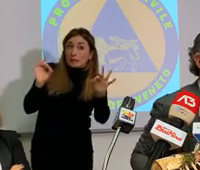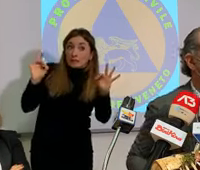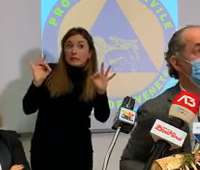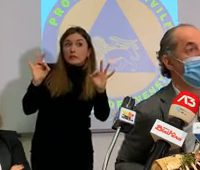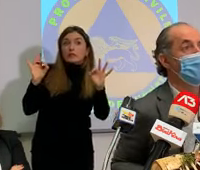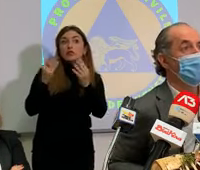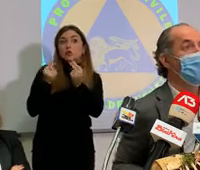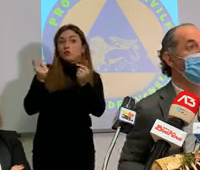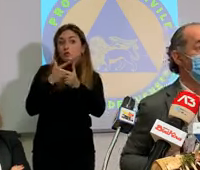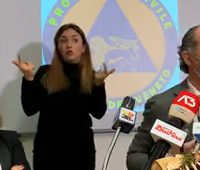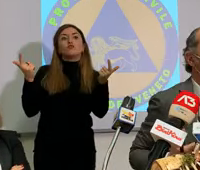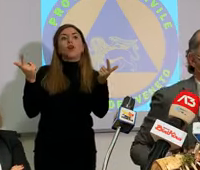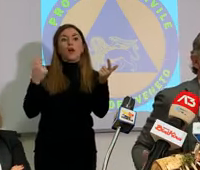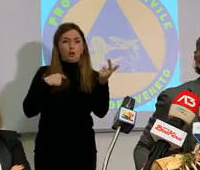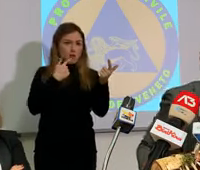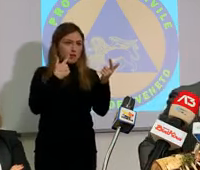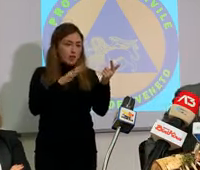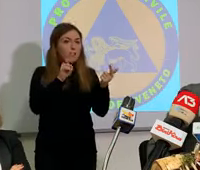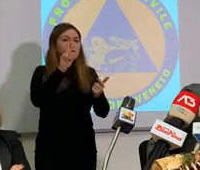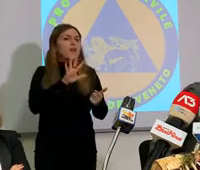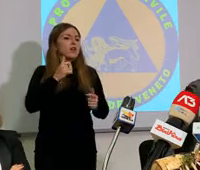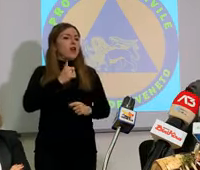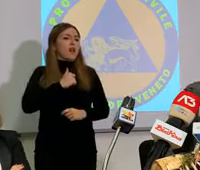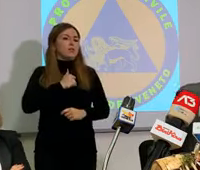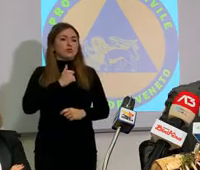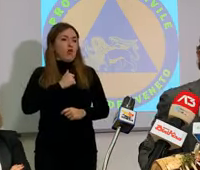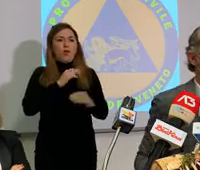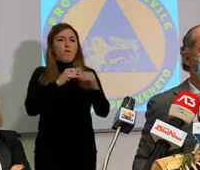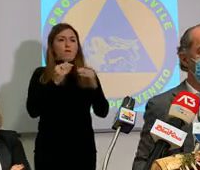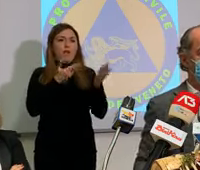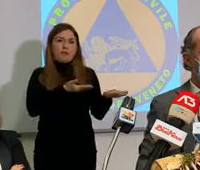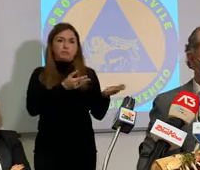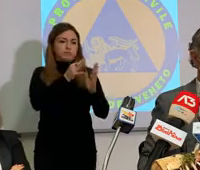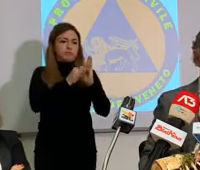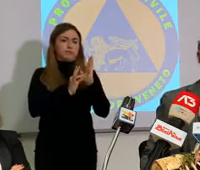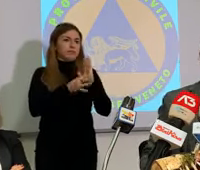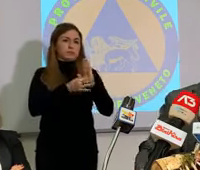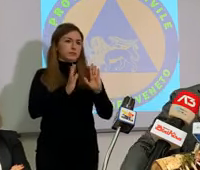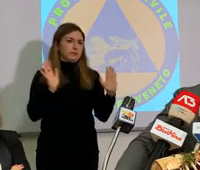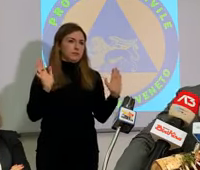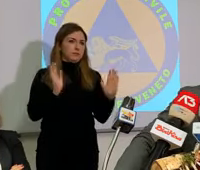l'ho detto in riunione in veneto provvederà autonomamente cosa volete che vi dica